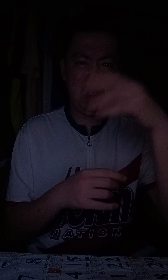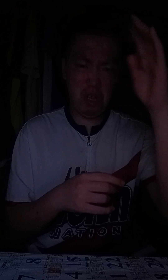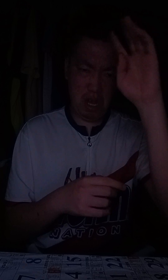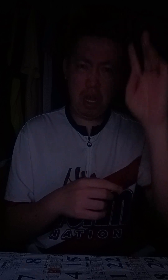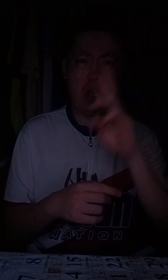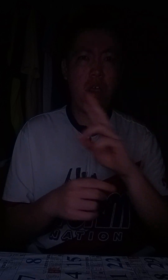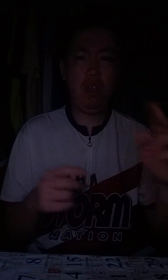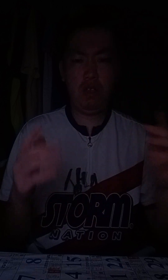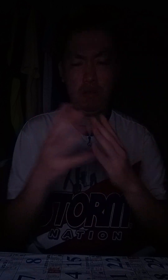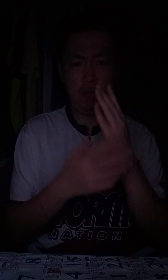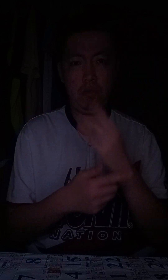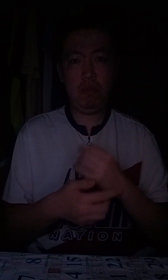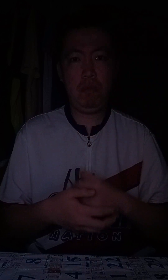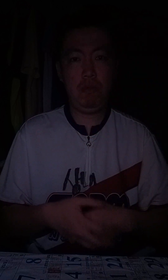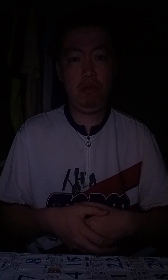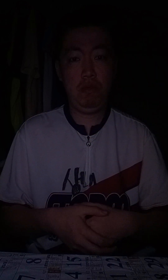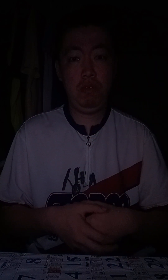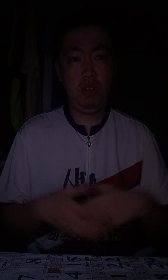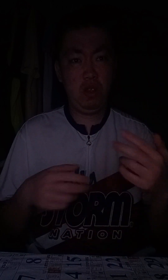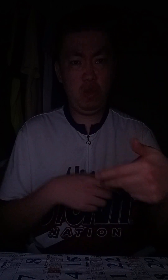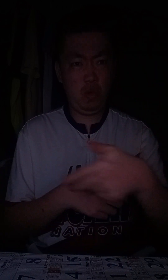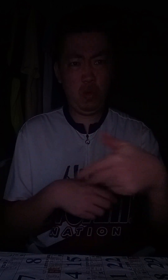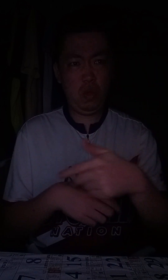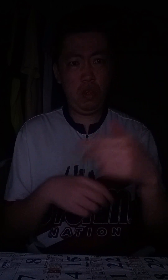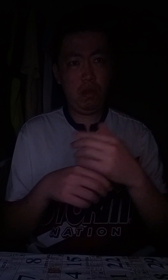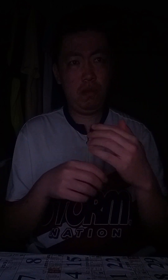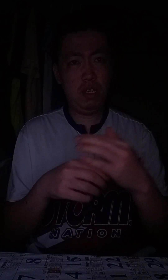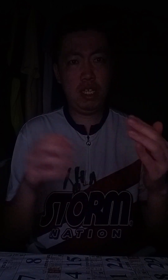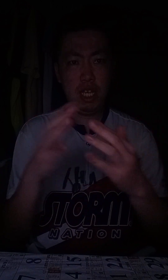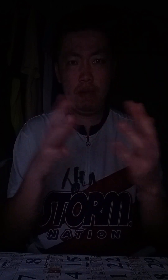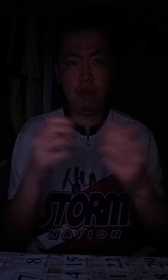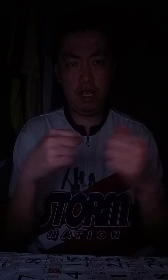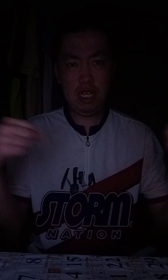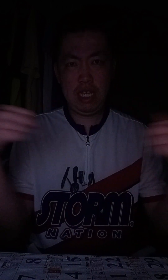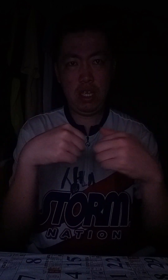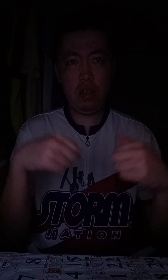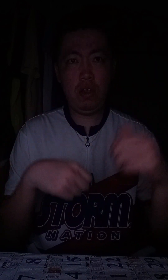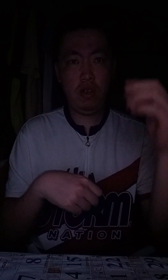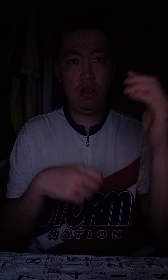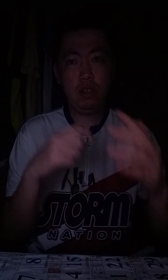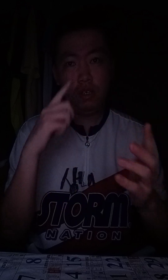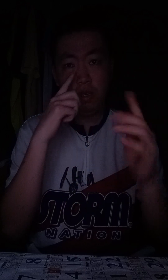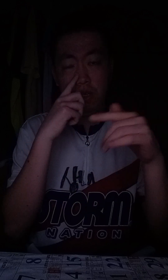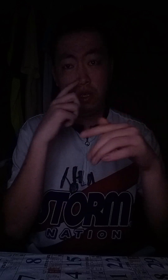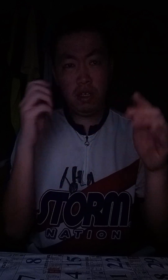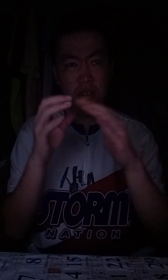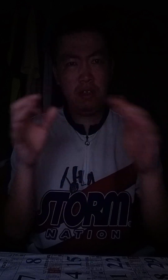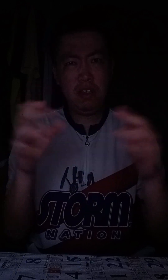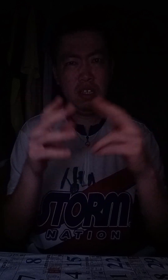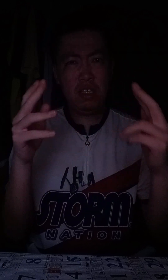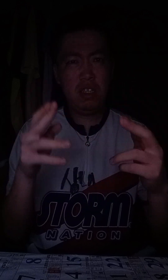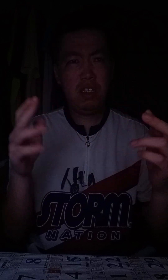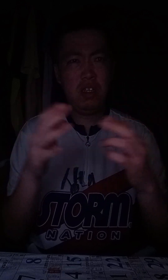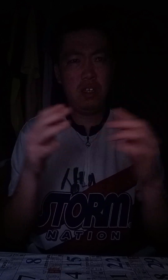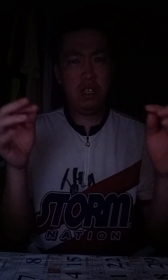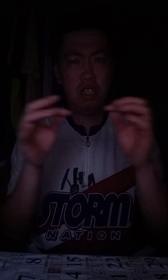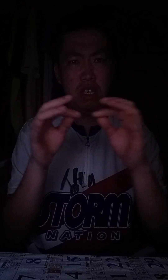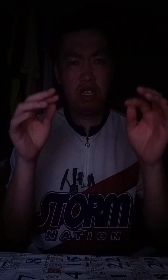났습니다. 회사 통근버스가 시내버스를 들이받으면서 앞 유리창이 금방이라도 깨질 듯